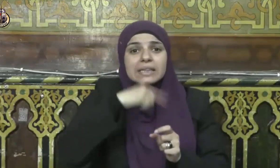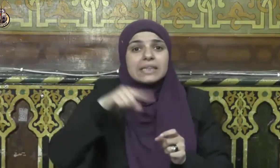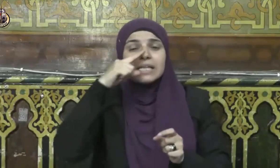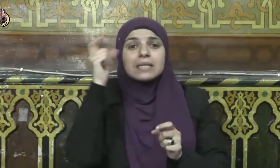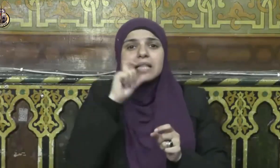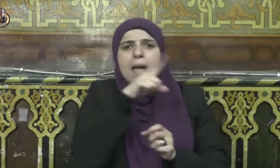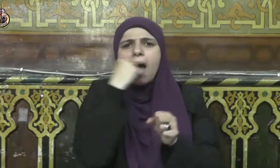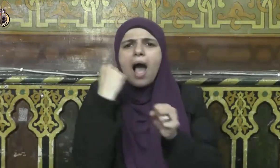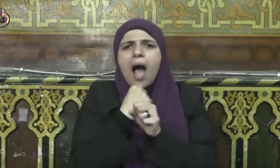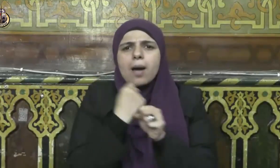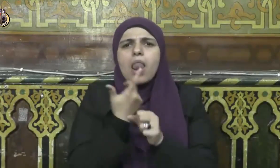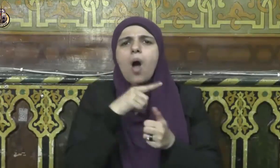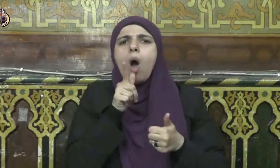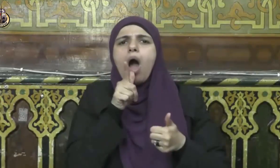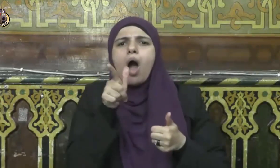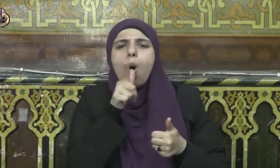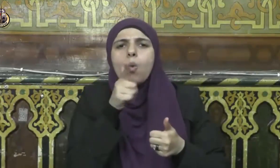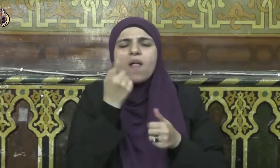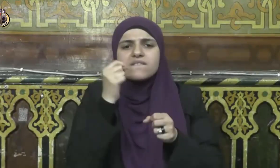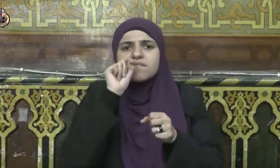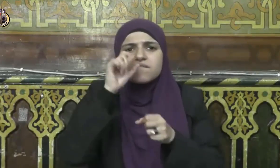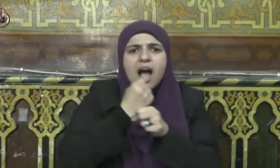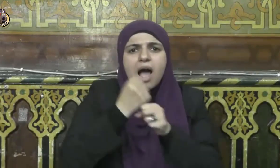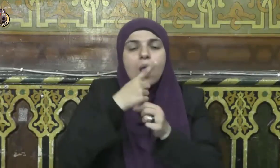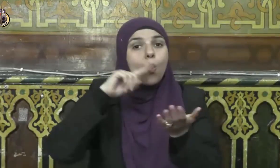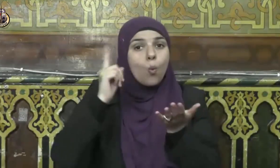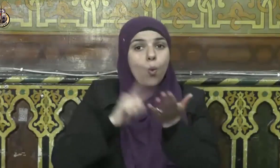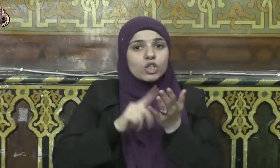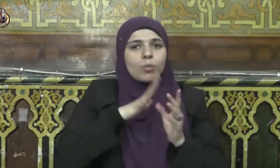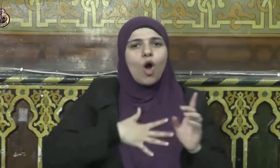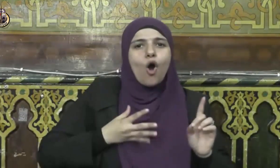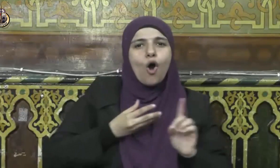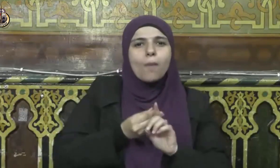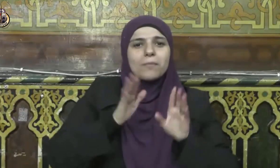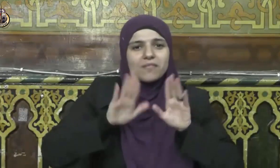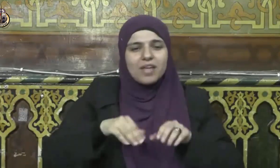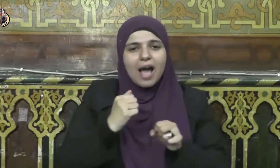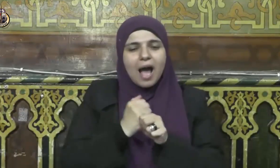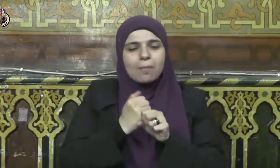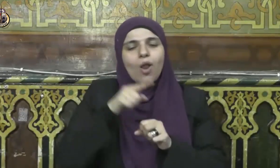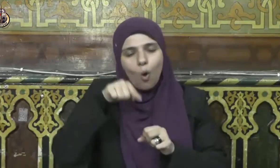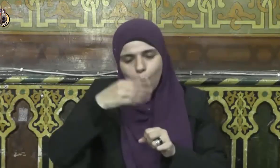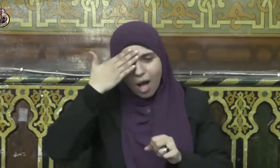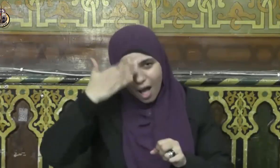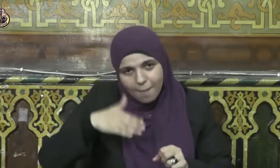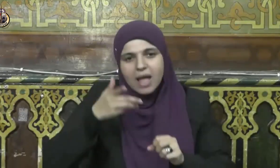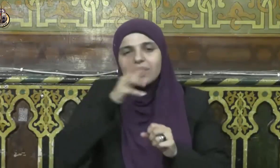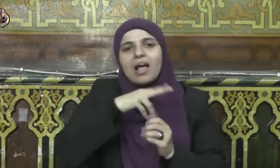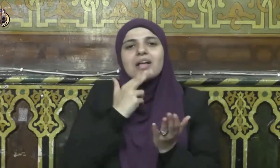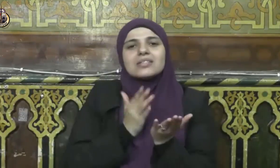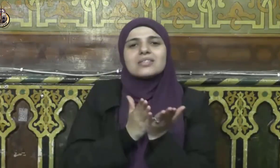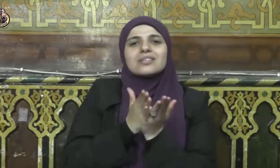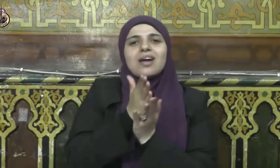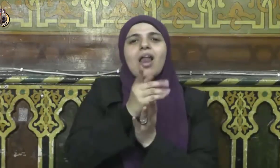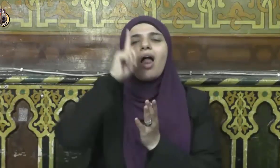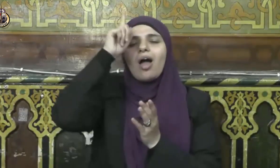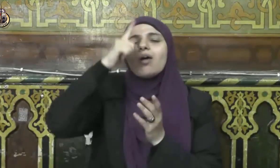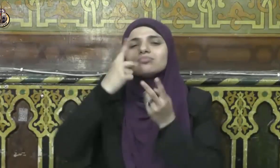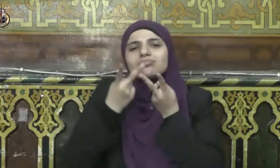من أقوال وأفعال من الأمور الواجبة والمستحبة فهو من العبادات